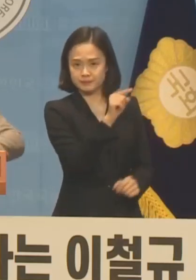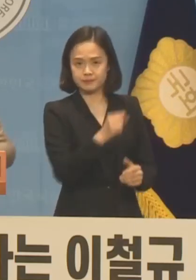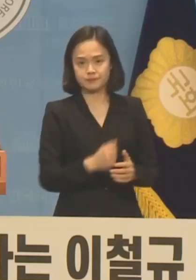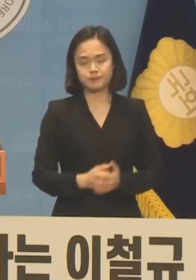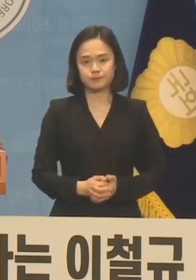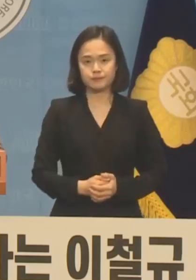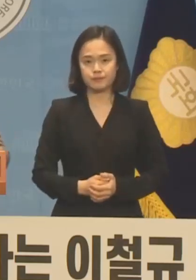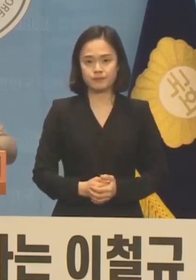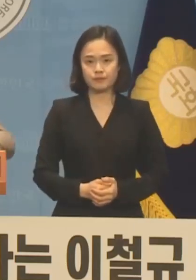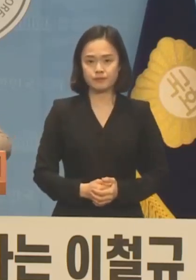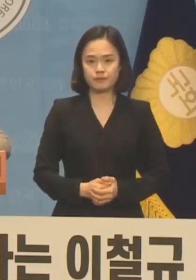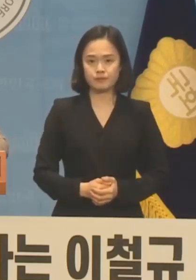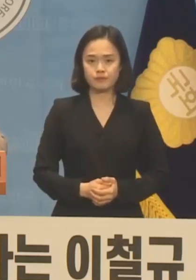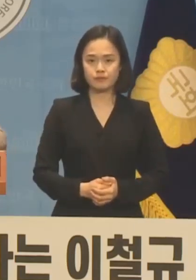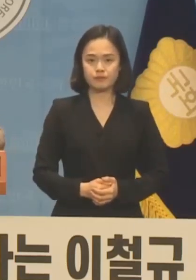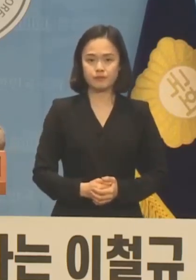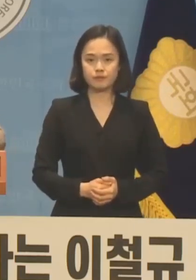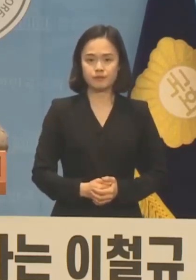마치